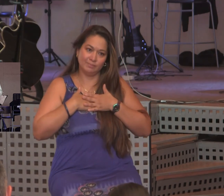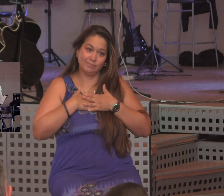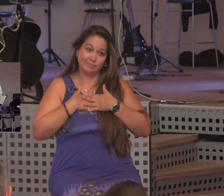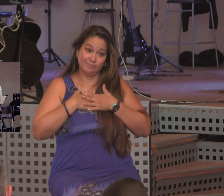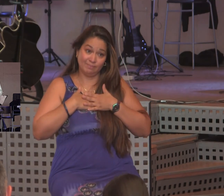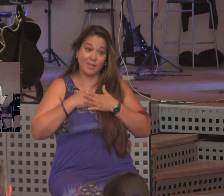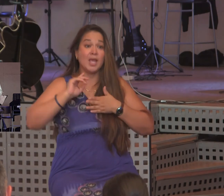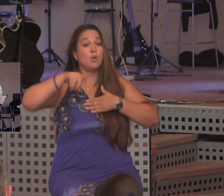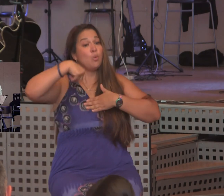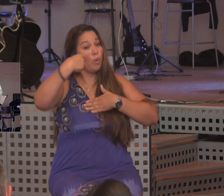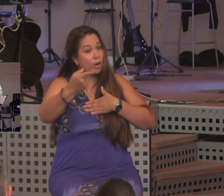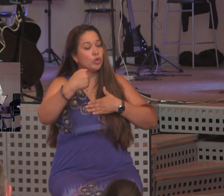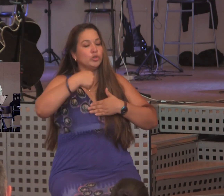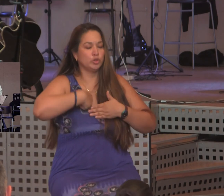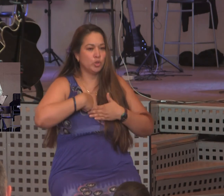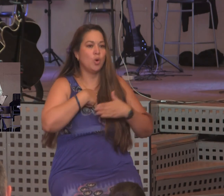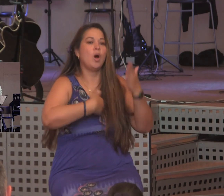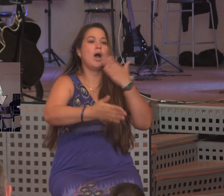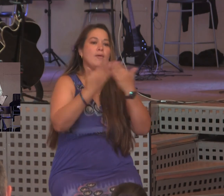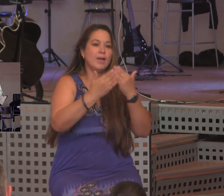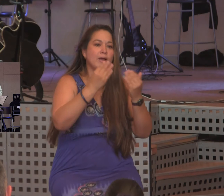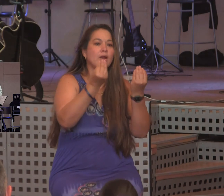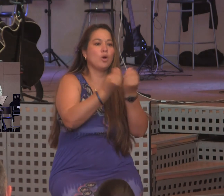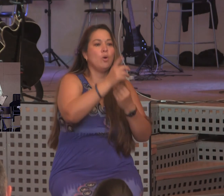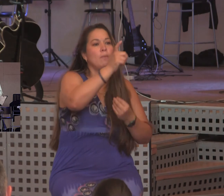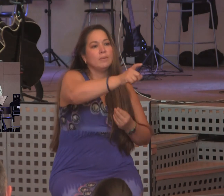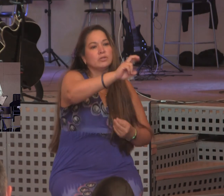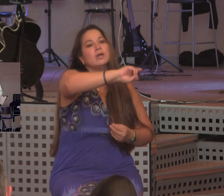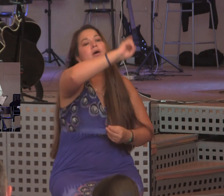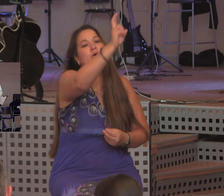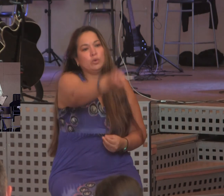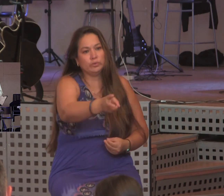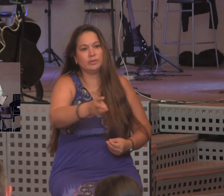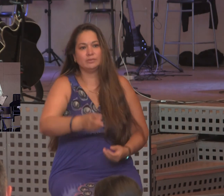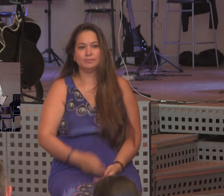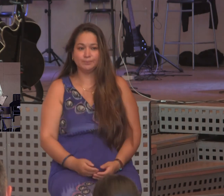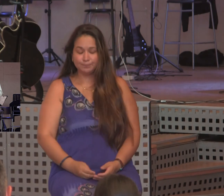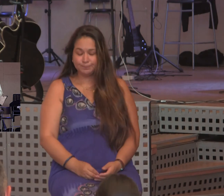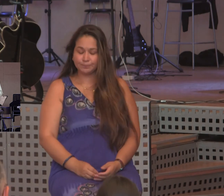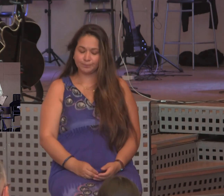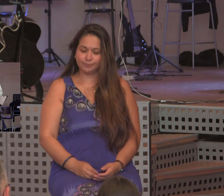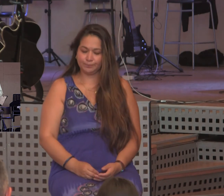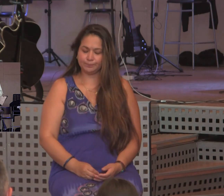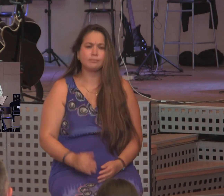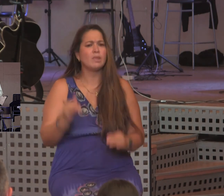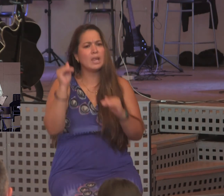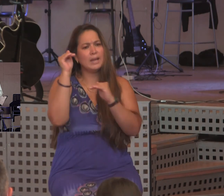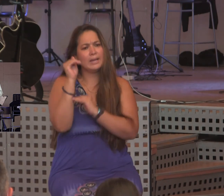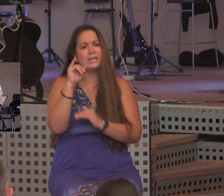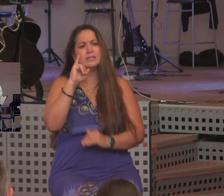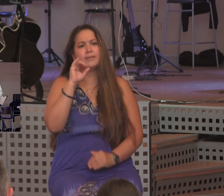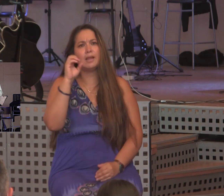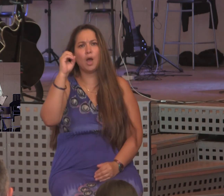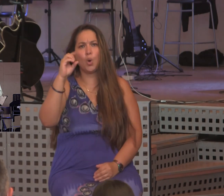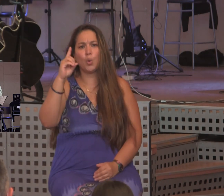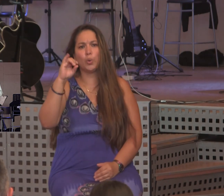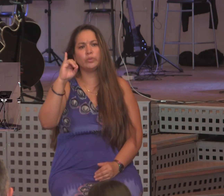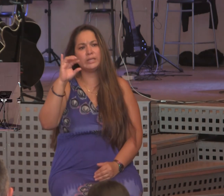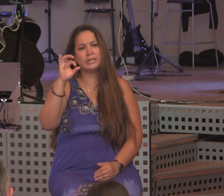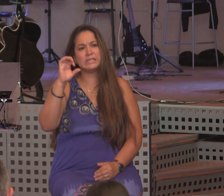Iglesia de la Odisea, no sabes que eres, mira lo que le dice, ángulo